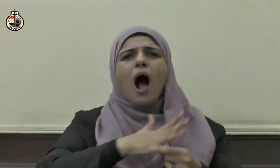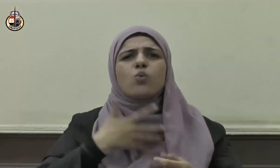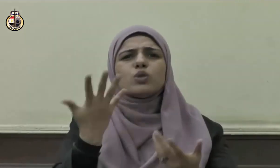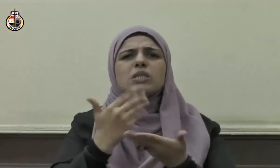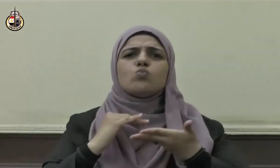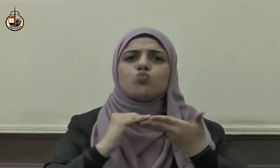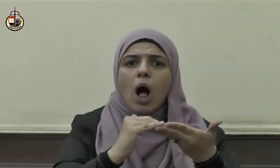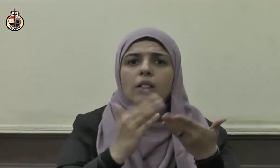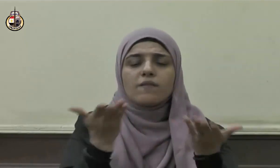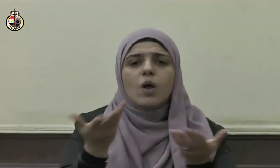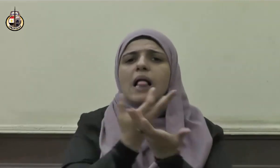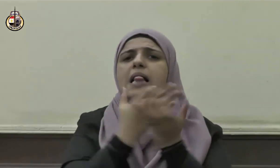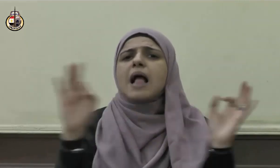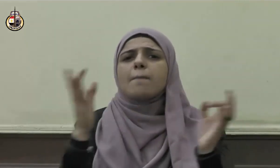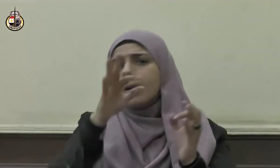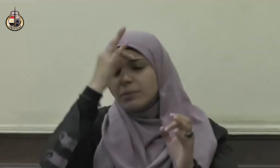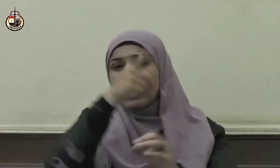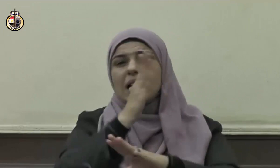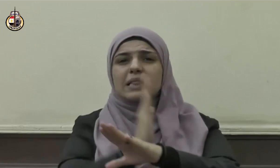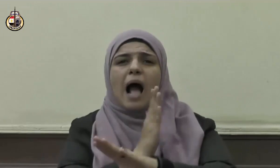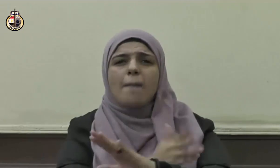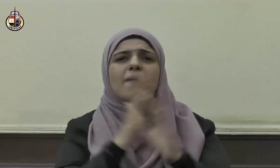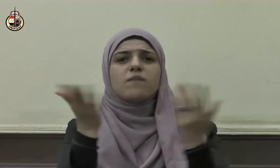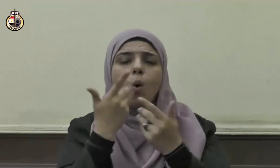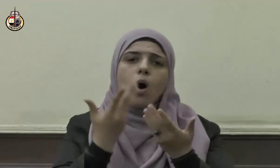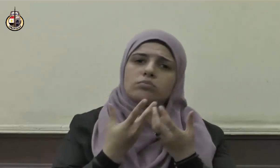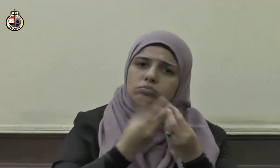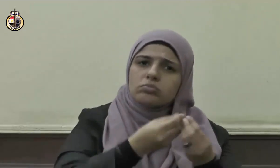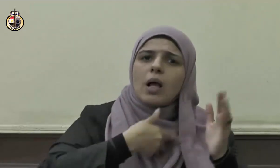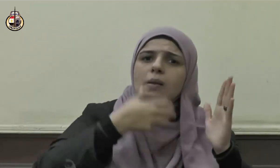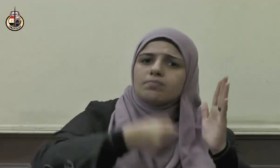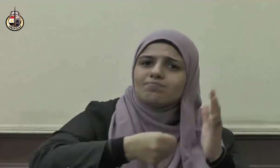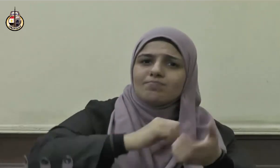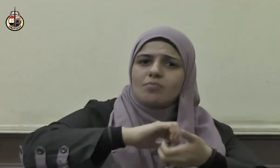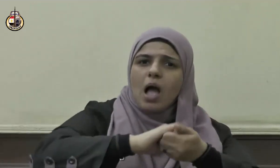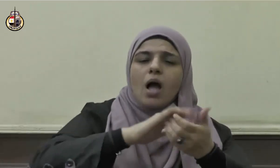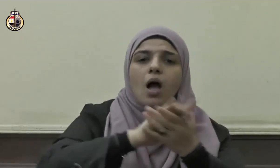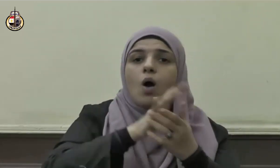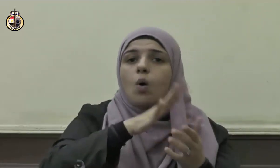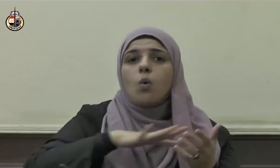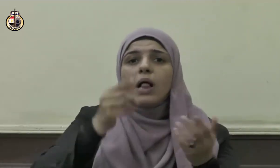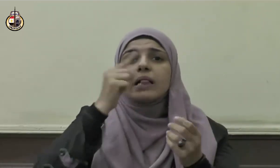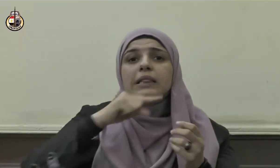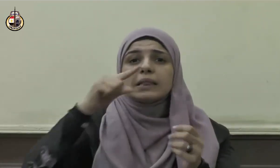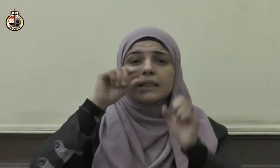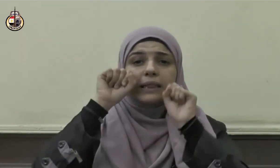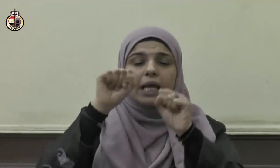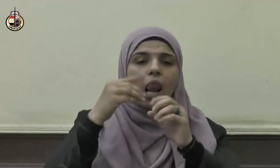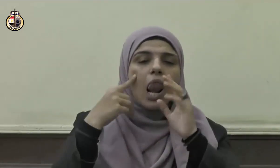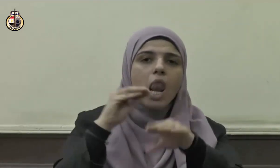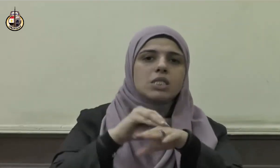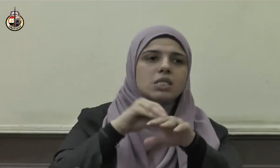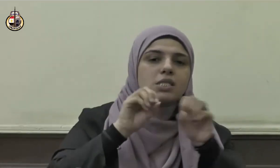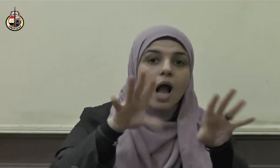ساعدوه، وإذا أصيب عزوه وواسوه. دينهم النصيحة وخلقهم